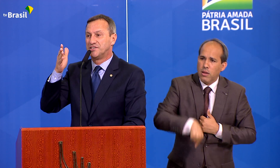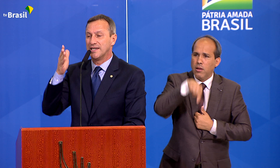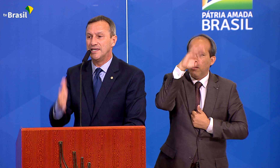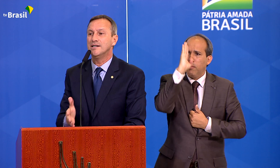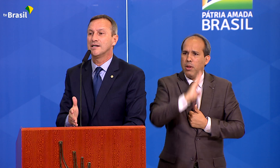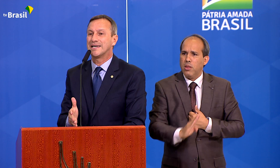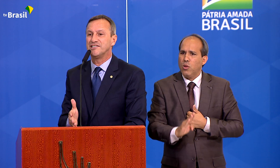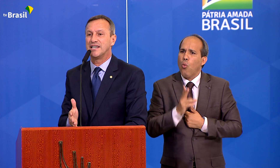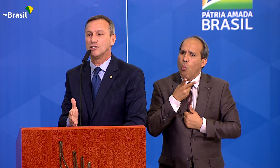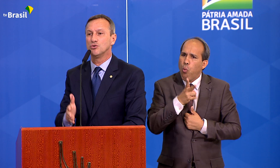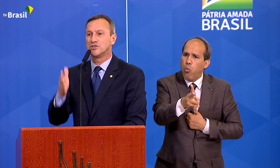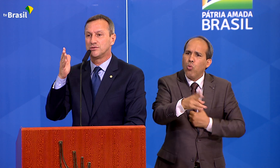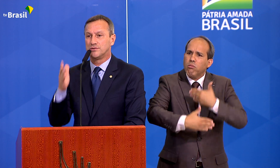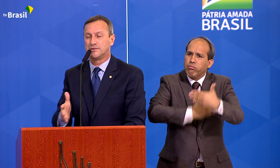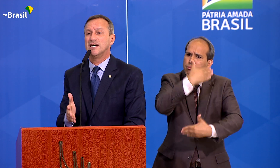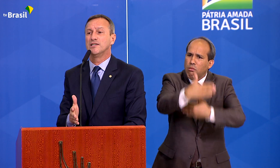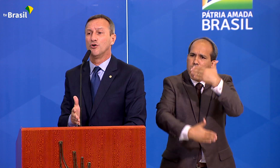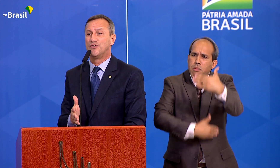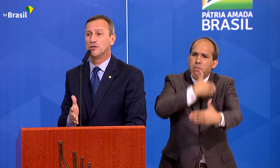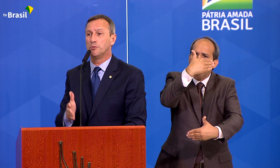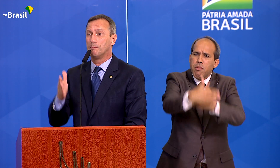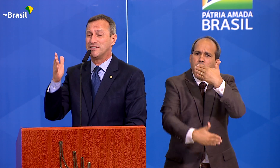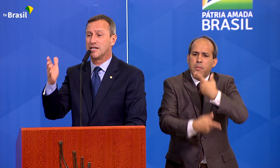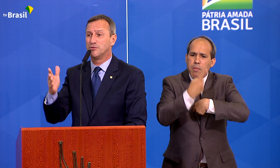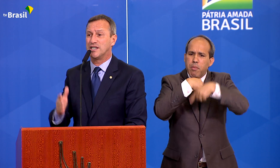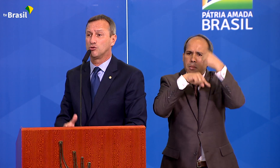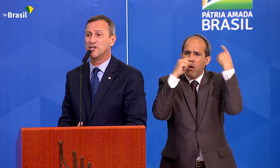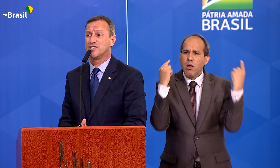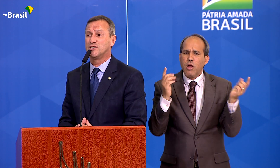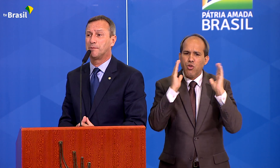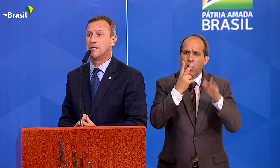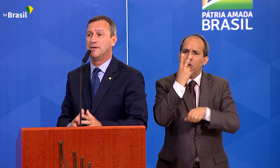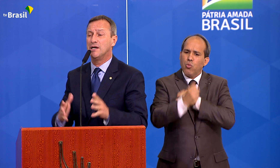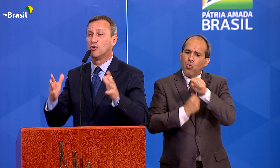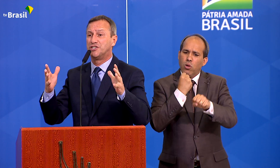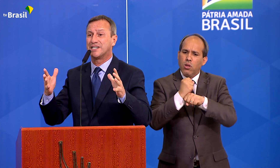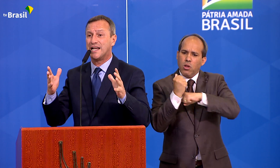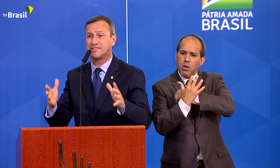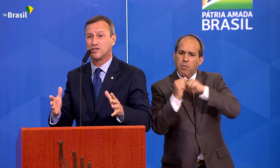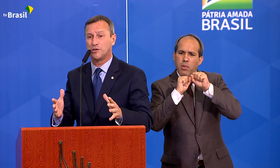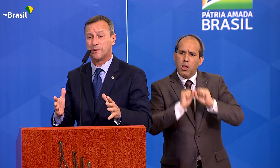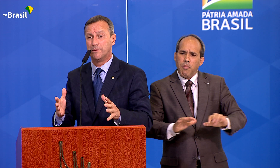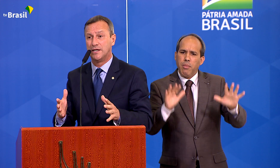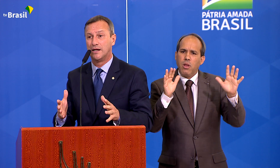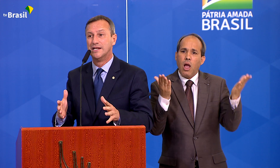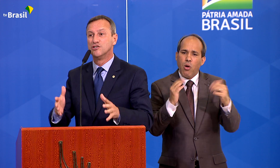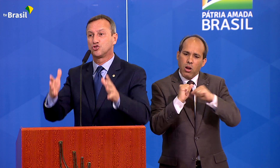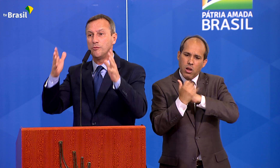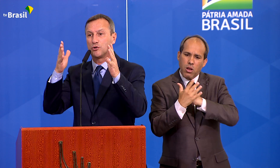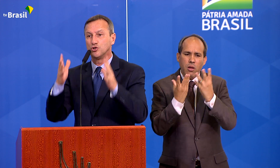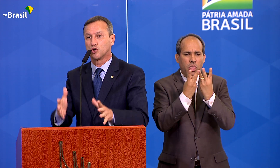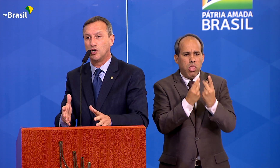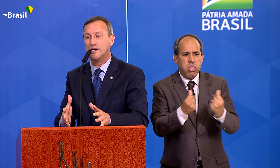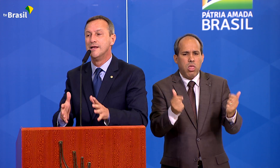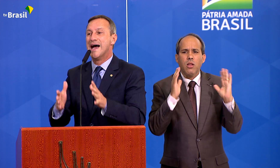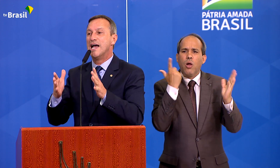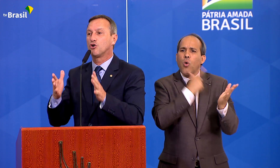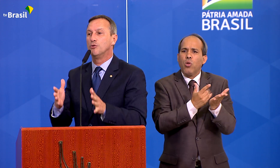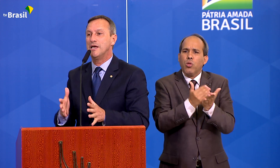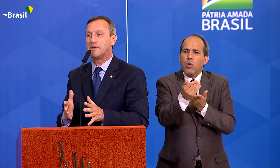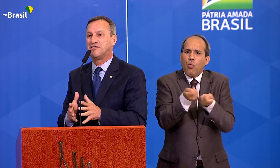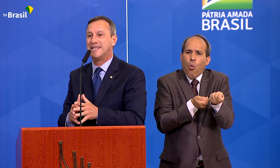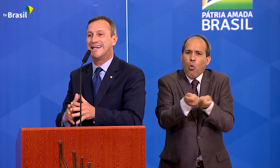a seguir crescendo desenvolvendo passamos aí dois anos de pandemia hoje graças a Deus a pandemia sob